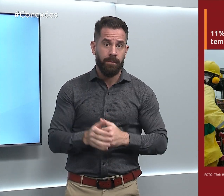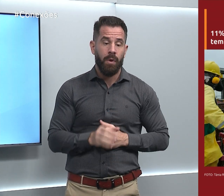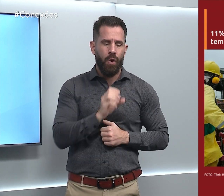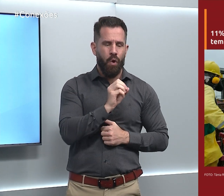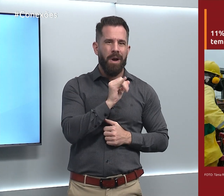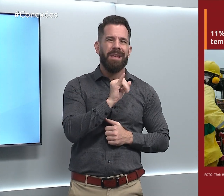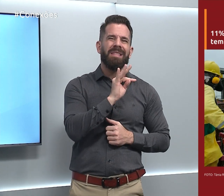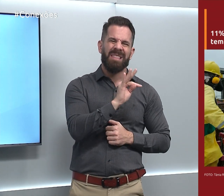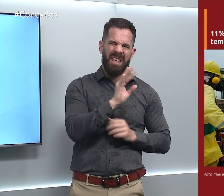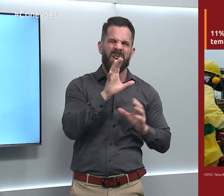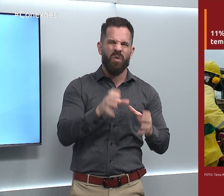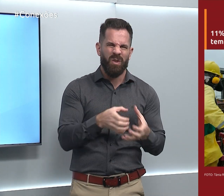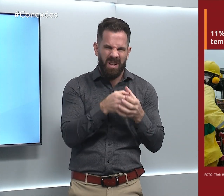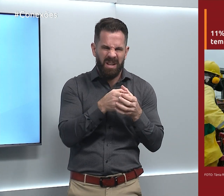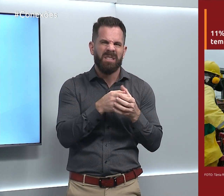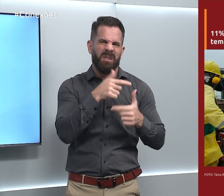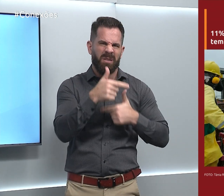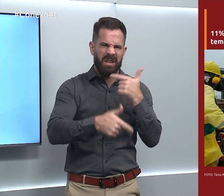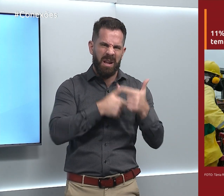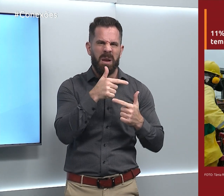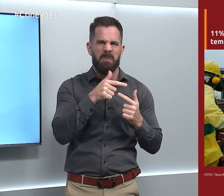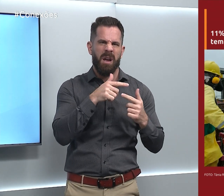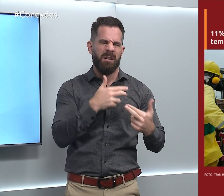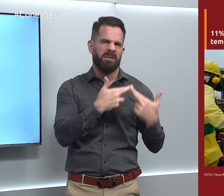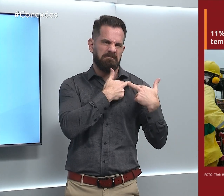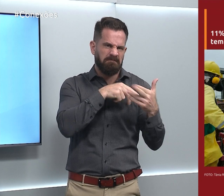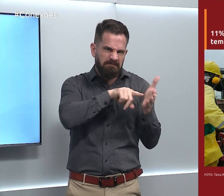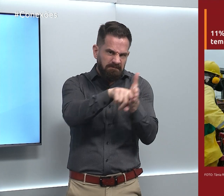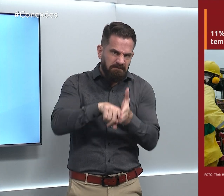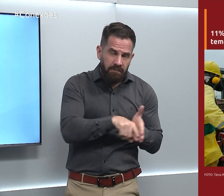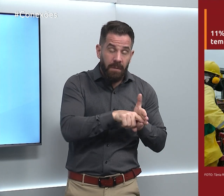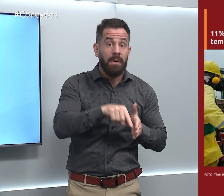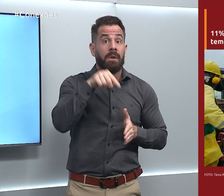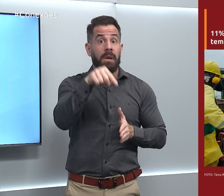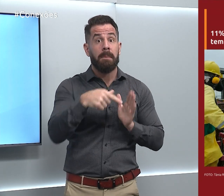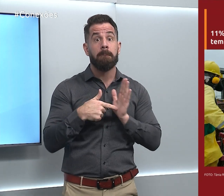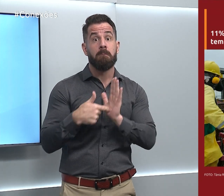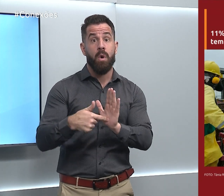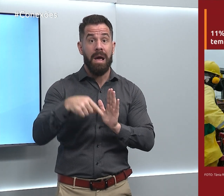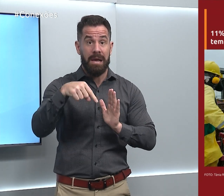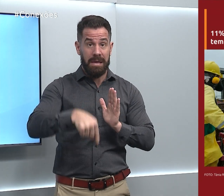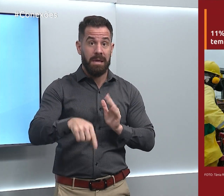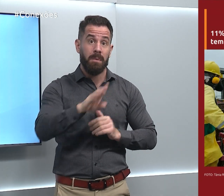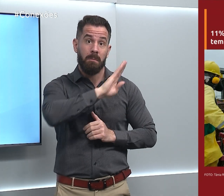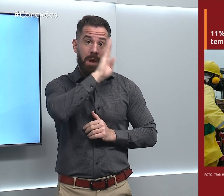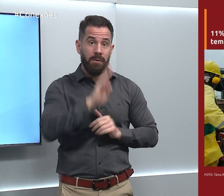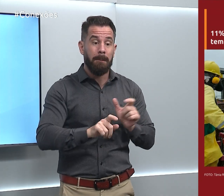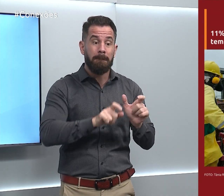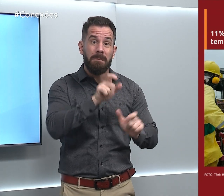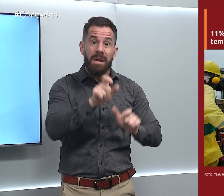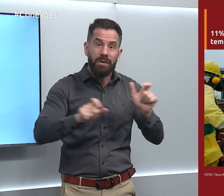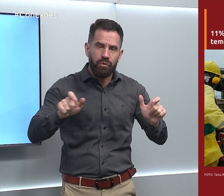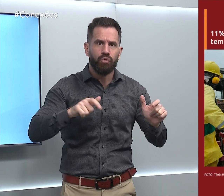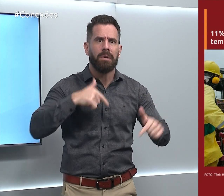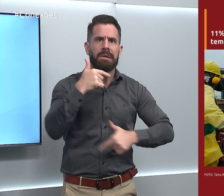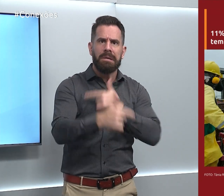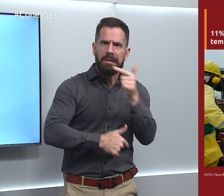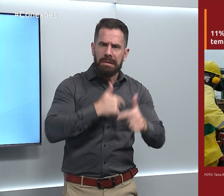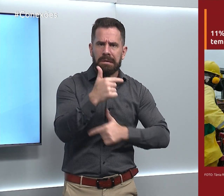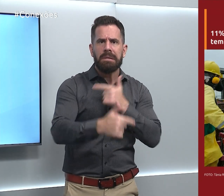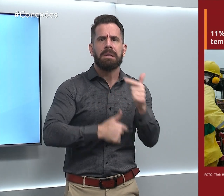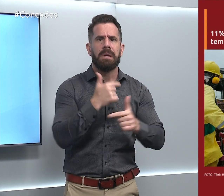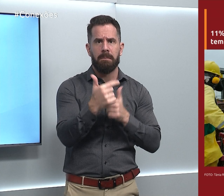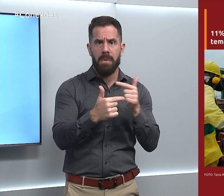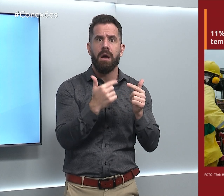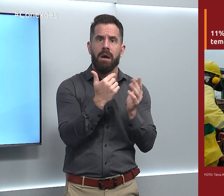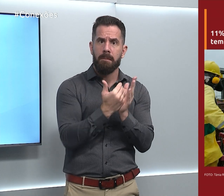OIT, indica que os empregados com longas jornadas aqui no Brasil estão abaixo dessa média